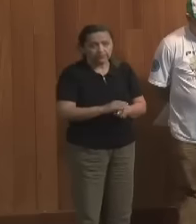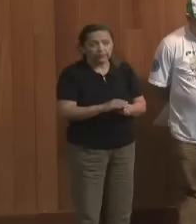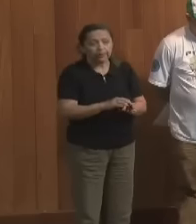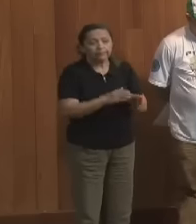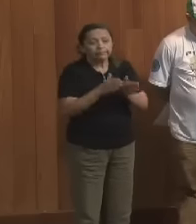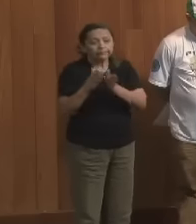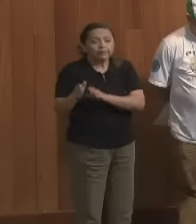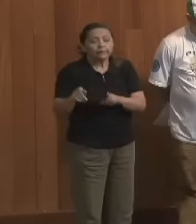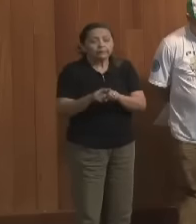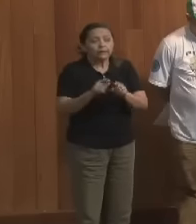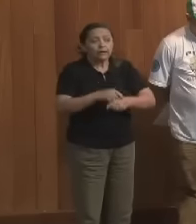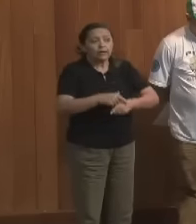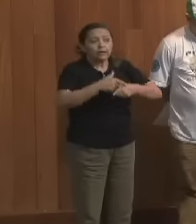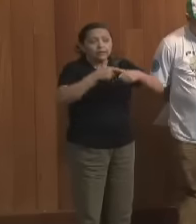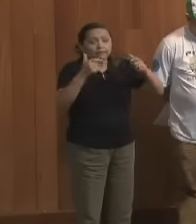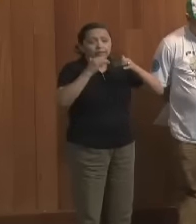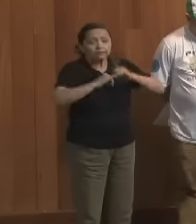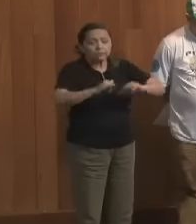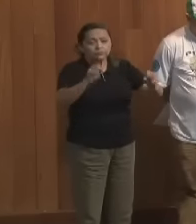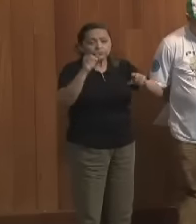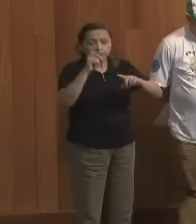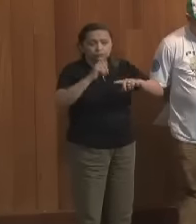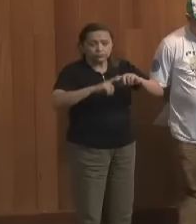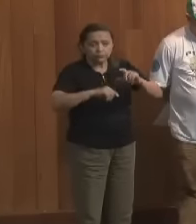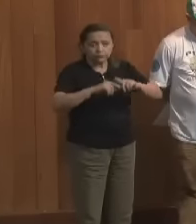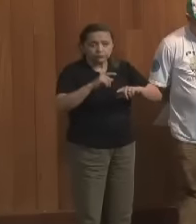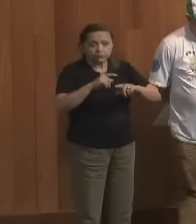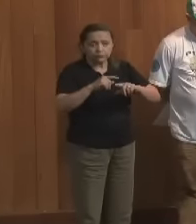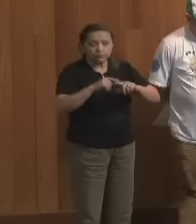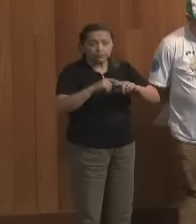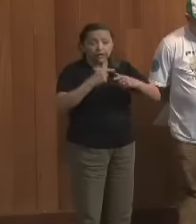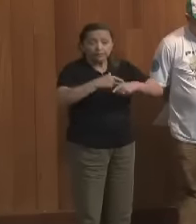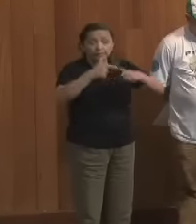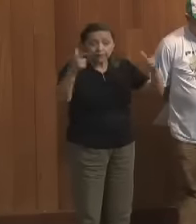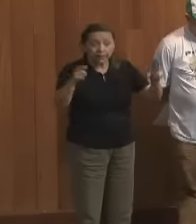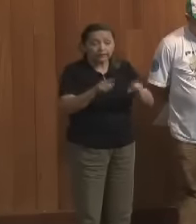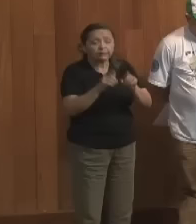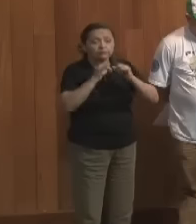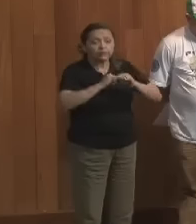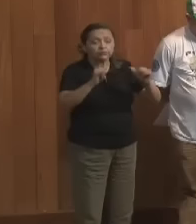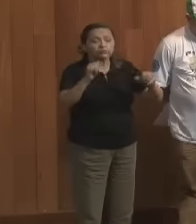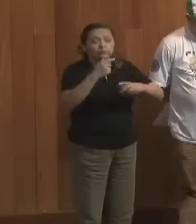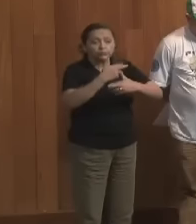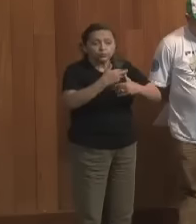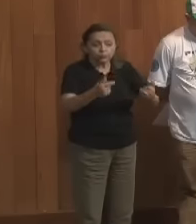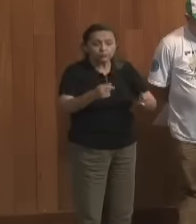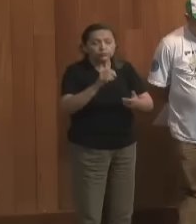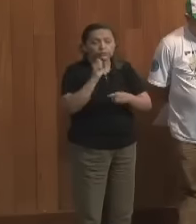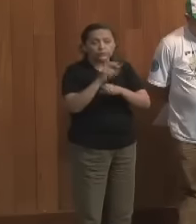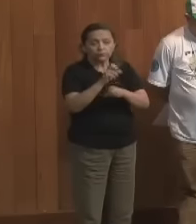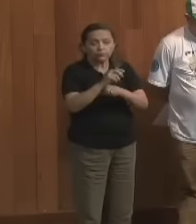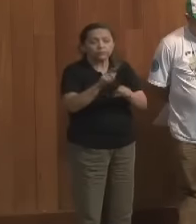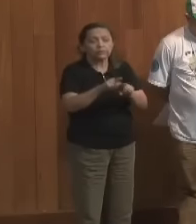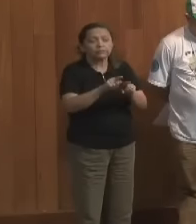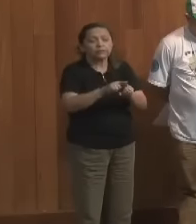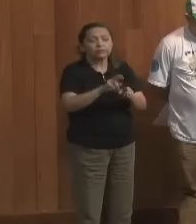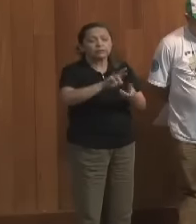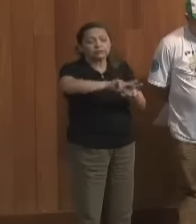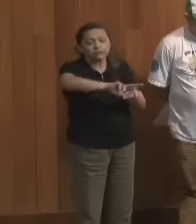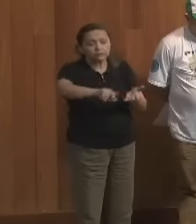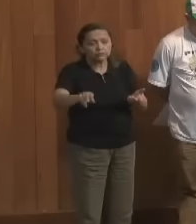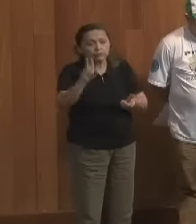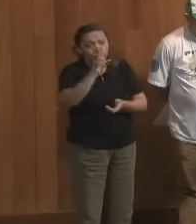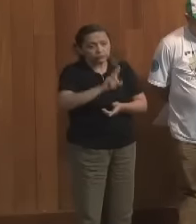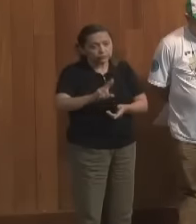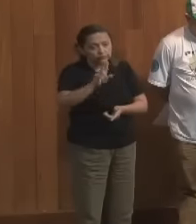disso, ampliar a informação dos produtos, ampliar a informação nos produtos de agrotóxicos e transgênicos